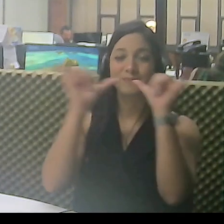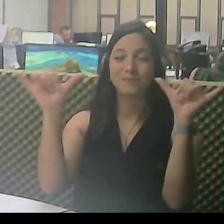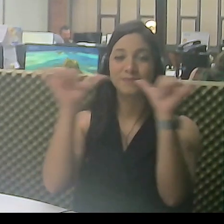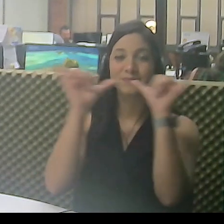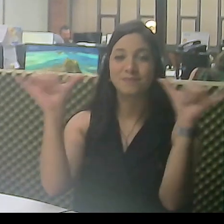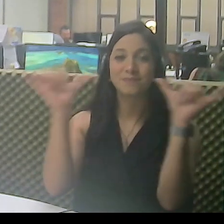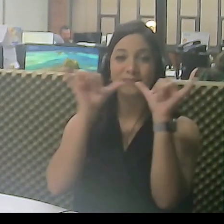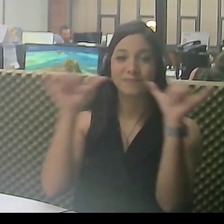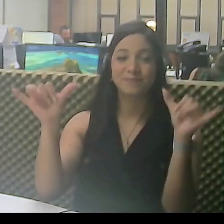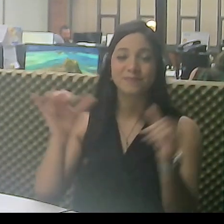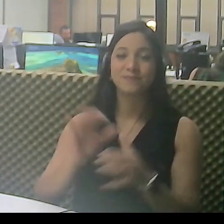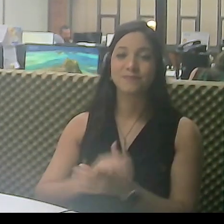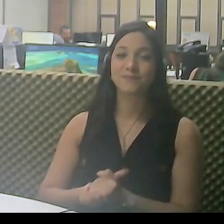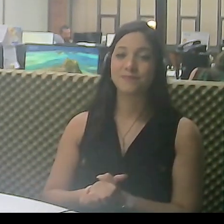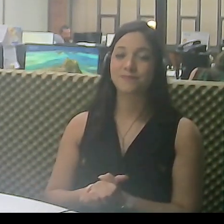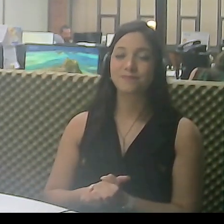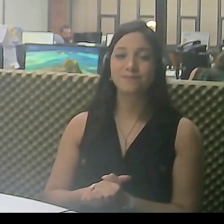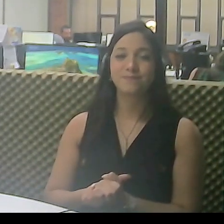notícias.